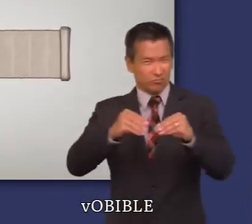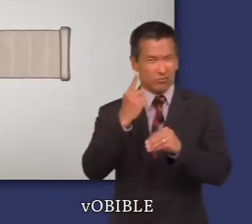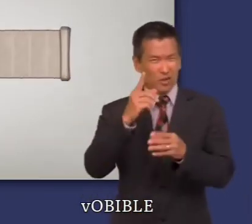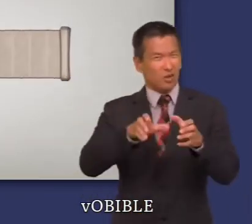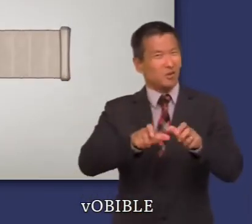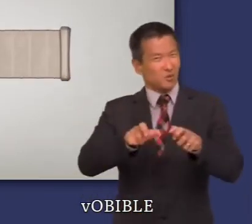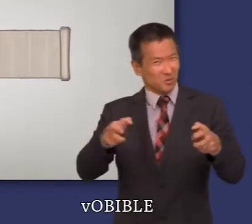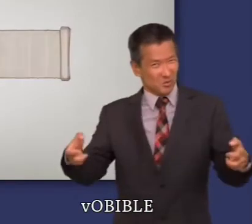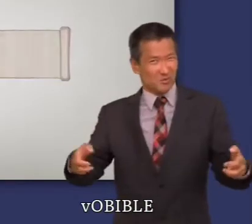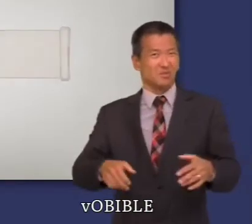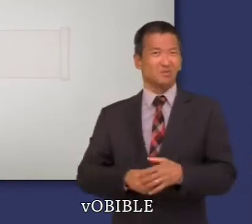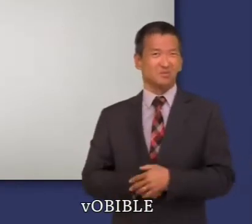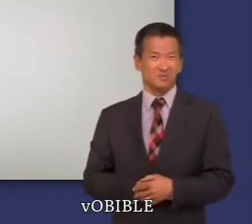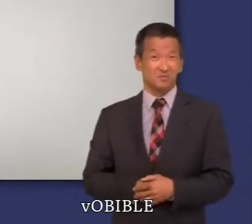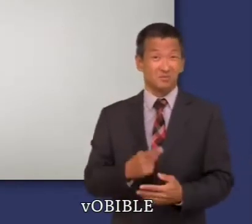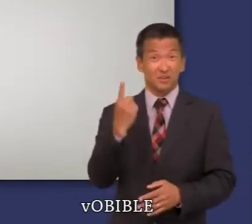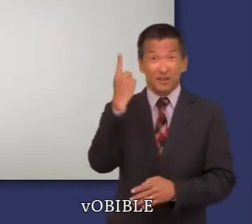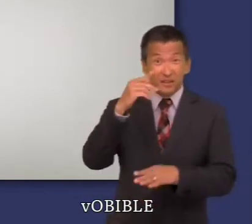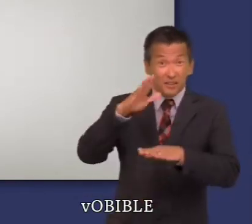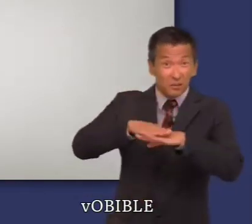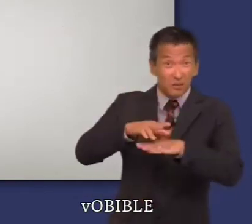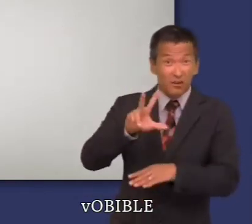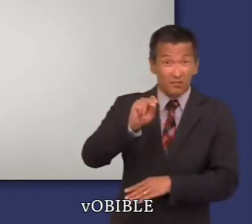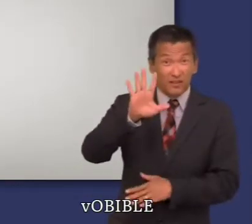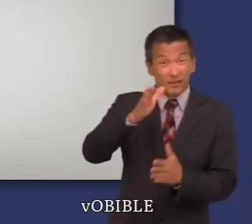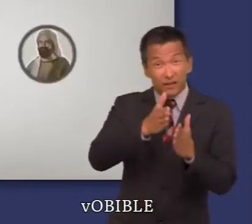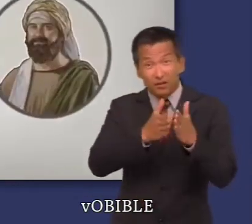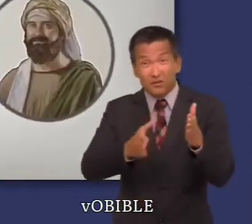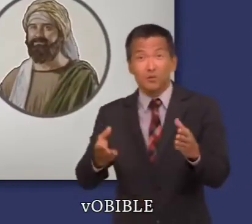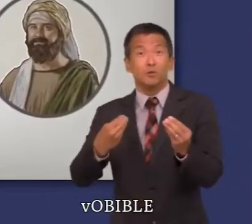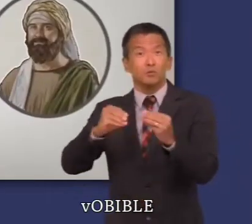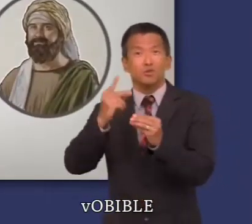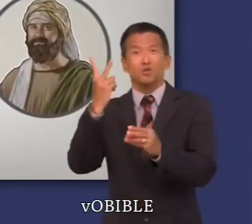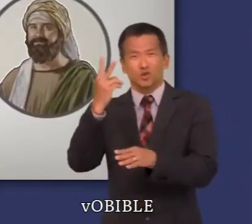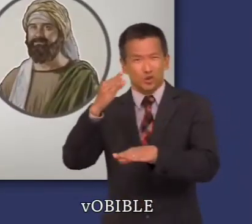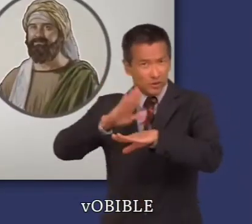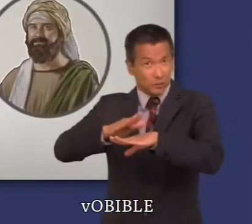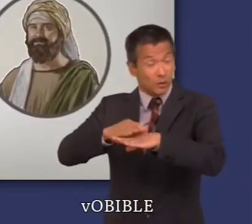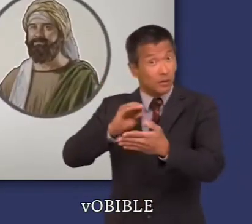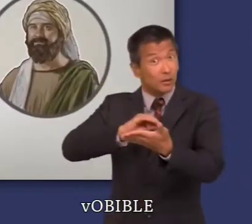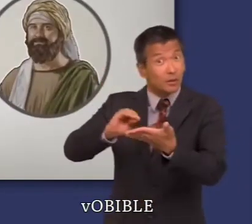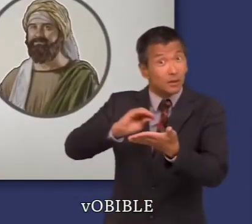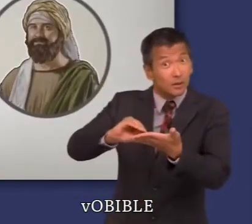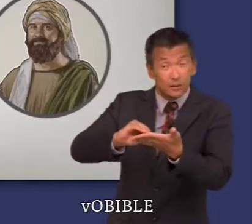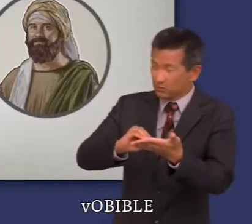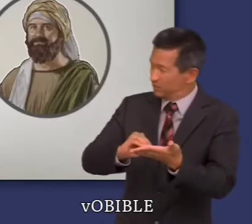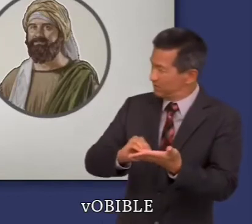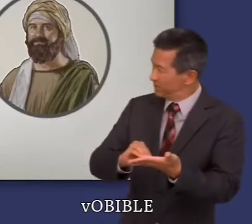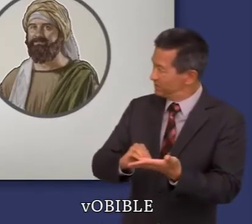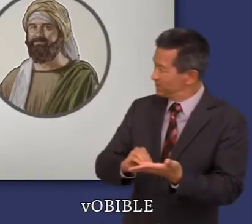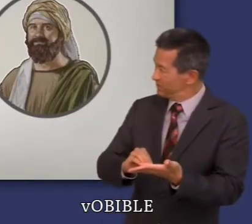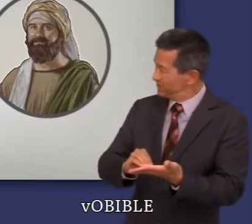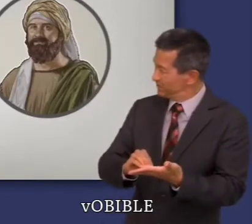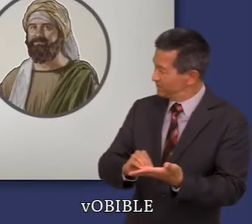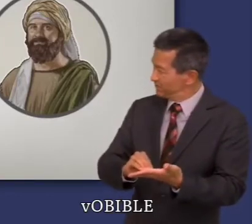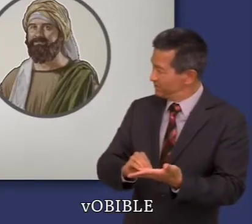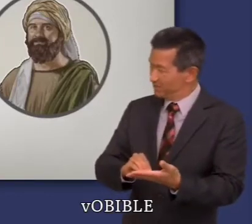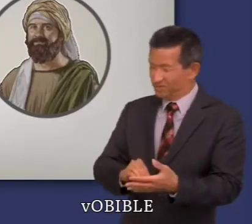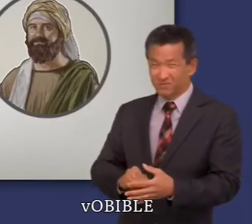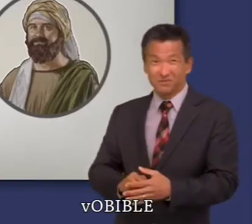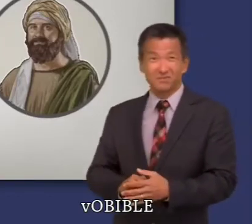Au cours de votre lecture de 1 Samuel, notez comment Élie et Saül ont attiré sur eux le déshonneur. Découvrez